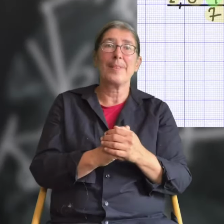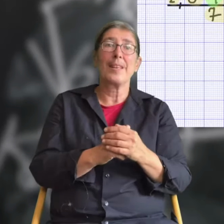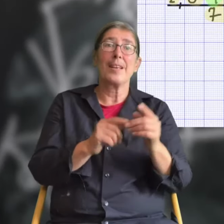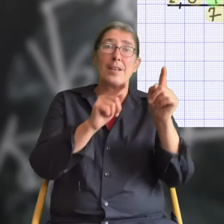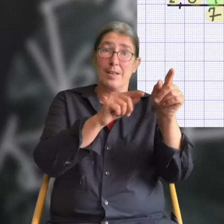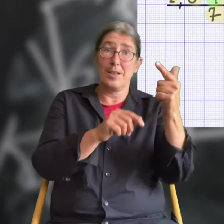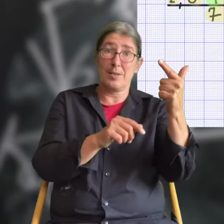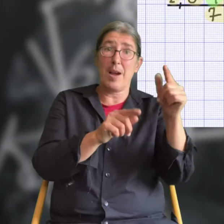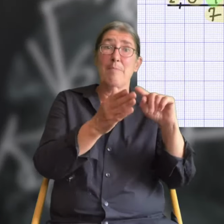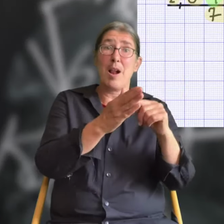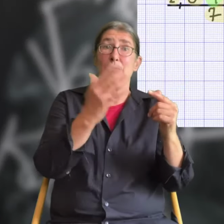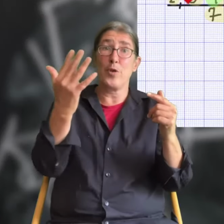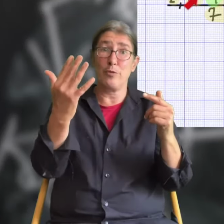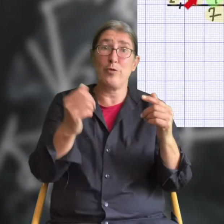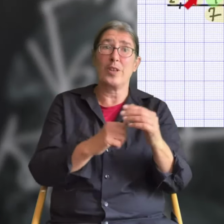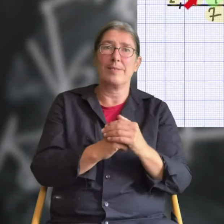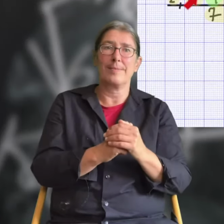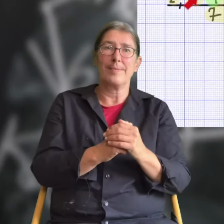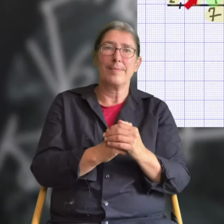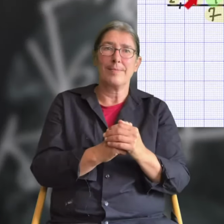Dann die nächste Zahl, 2 mal 5